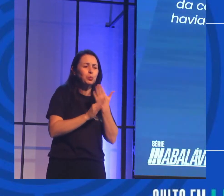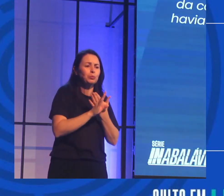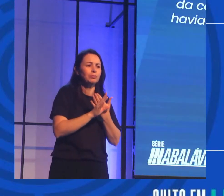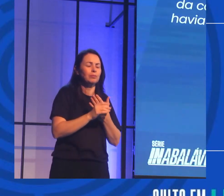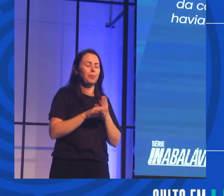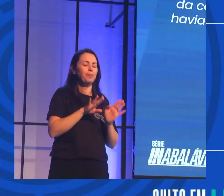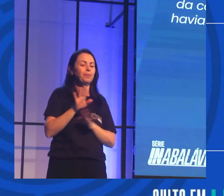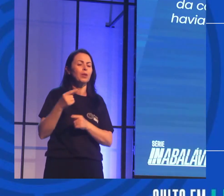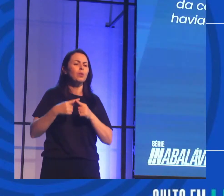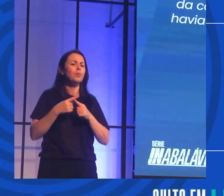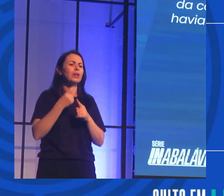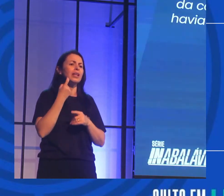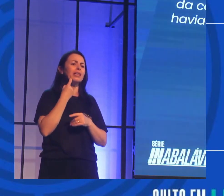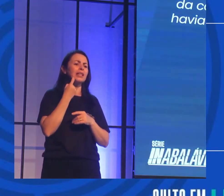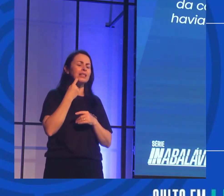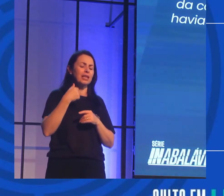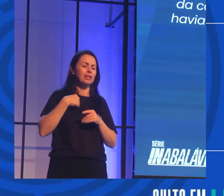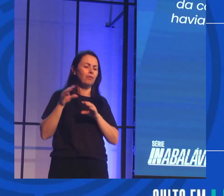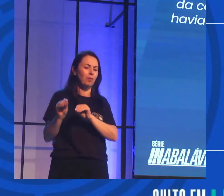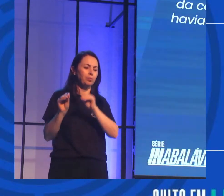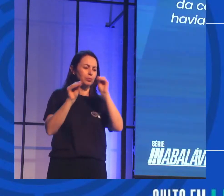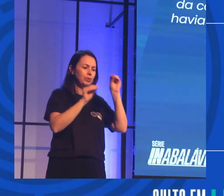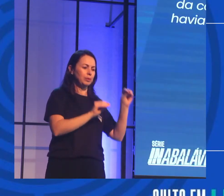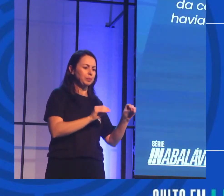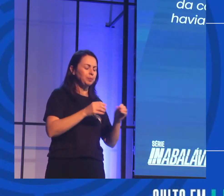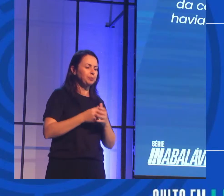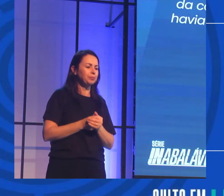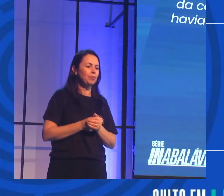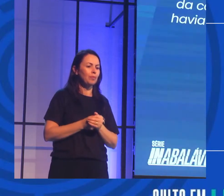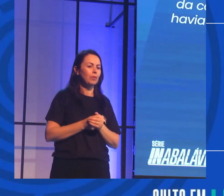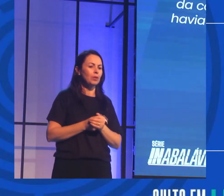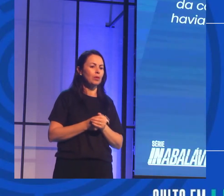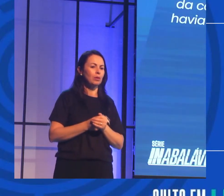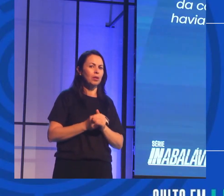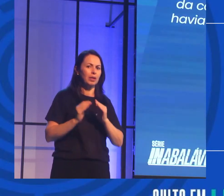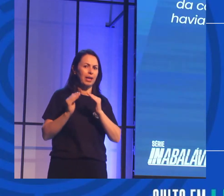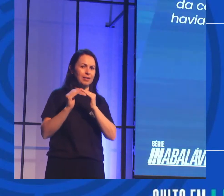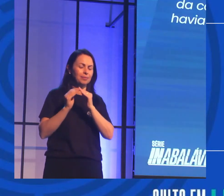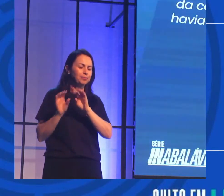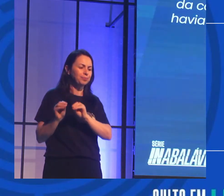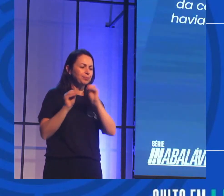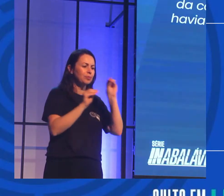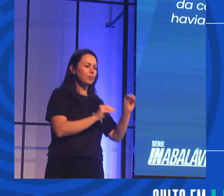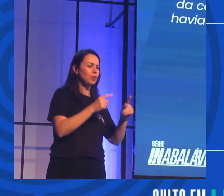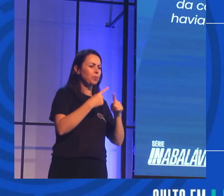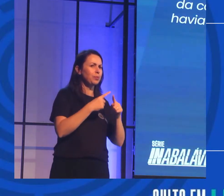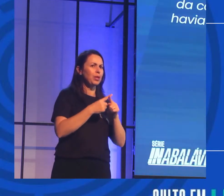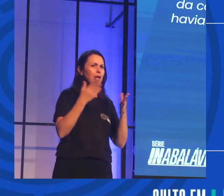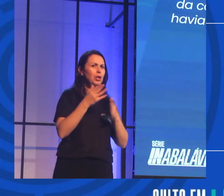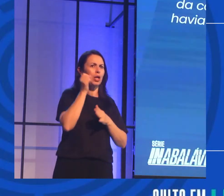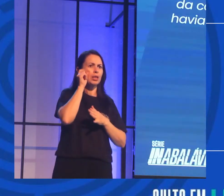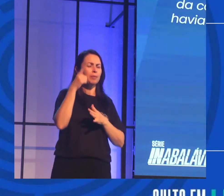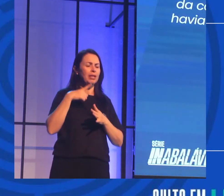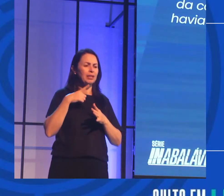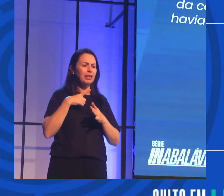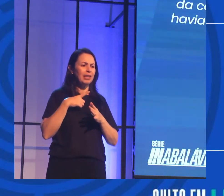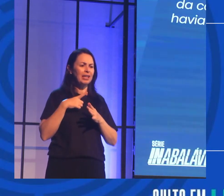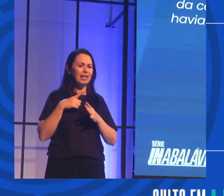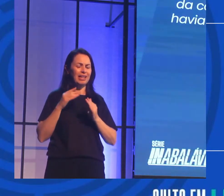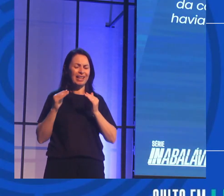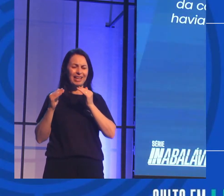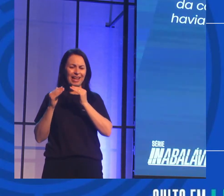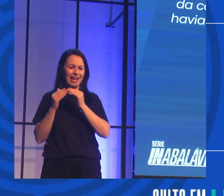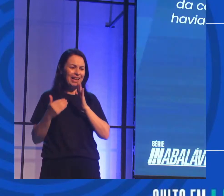Ontem, na sexta-feira, eu fiz a minha mudança. E agora eu levei, por exemplo, agora de manhã, da minha casa até a igreja, os